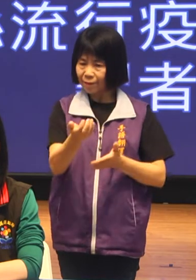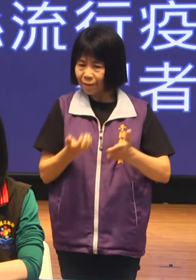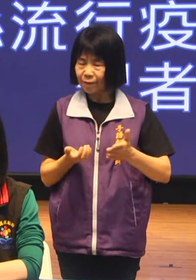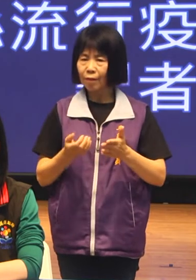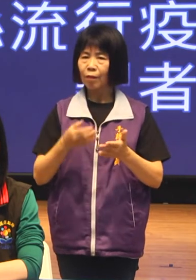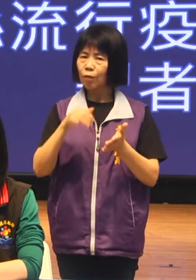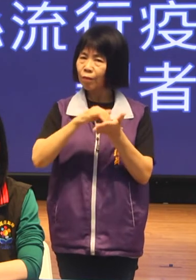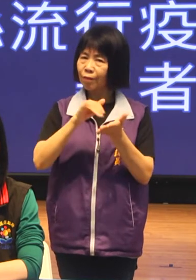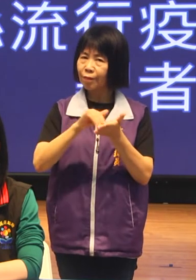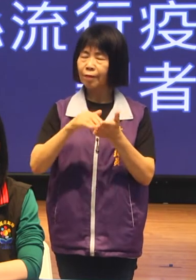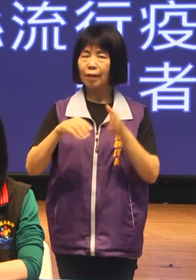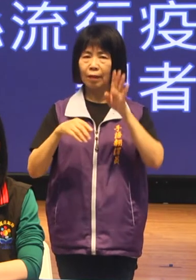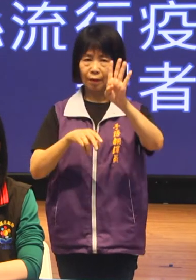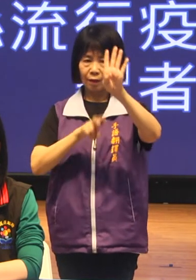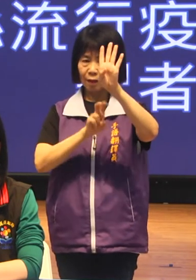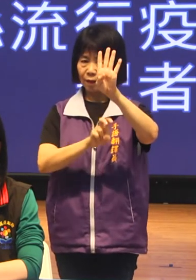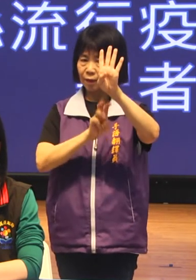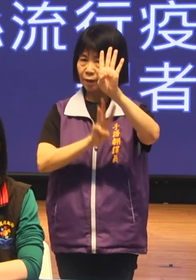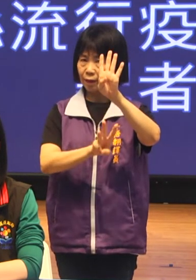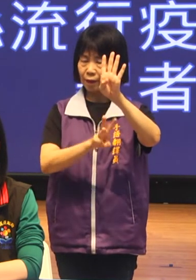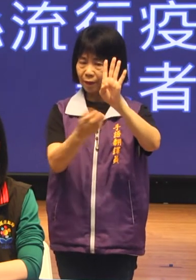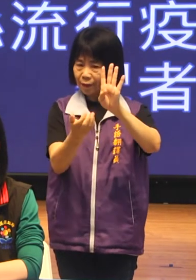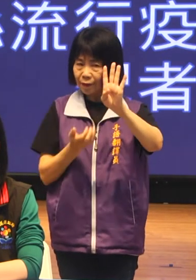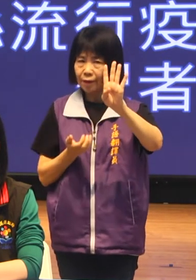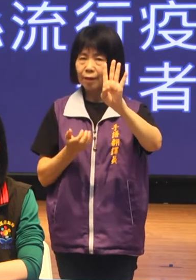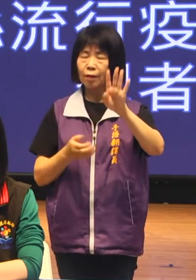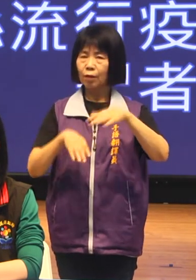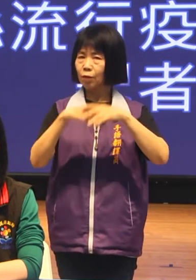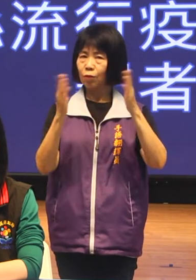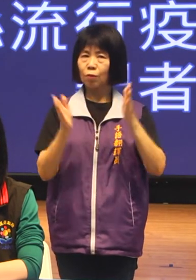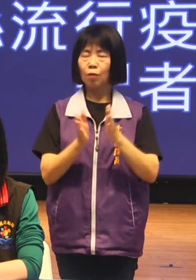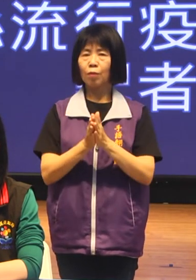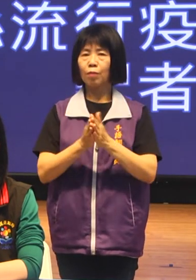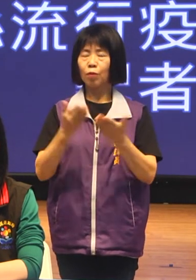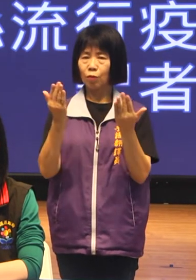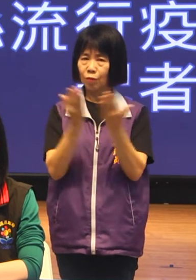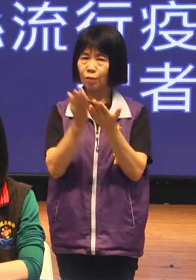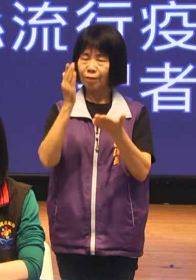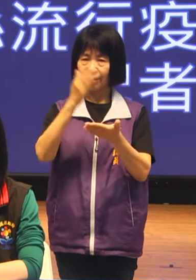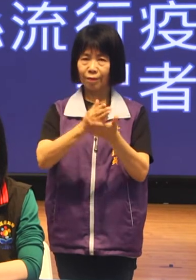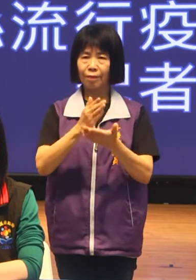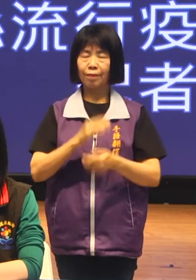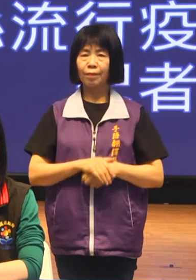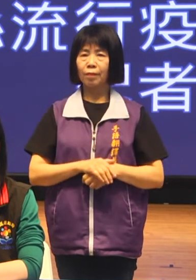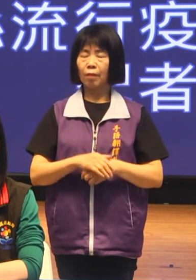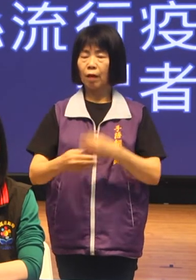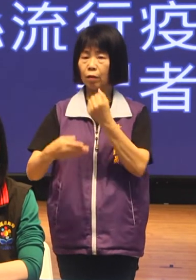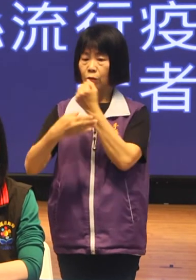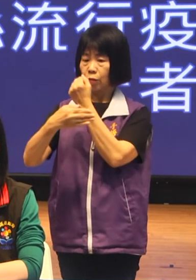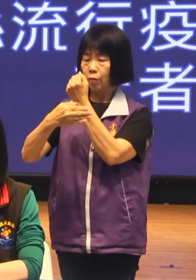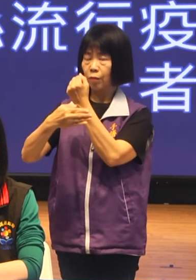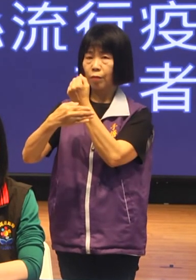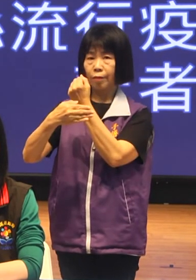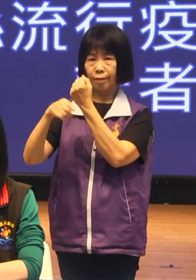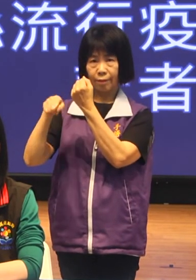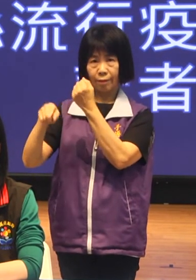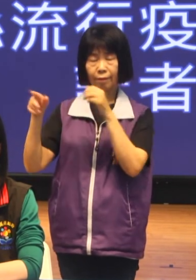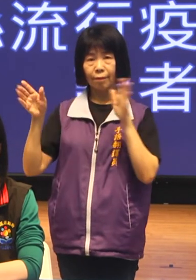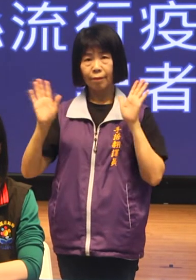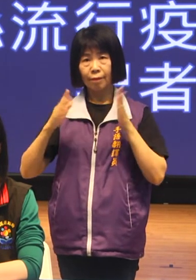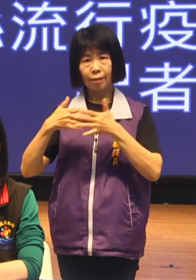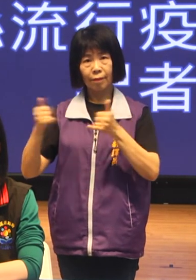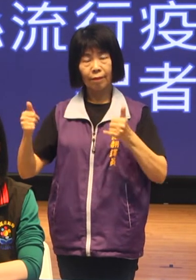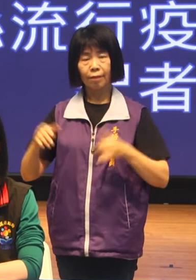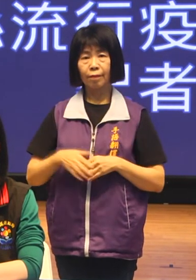推，会直到4月23号之前都暂停实体课程。那9年级的这个孩子呢，因为